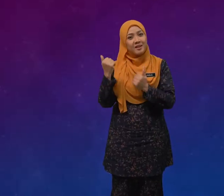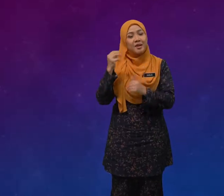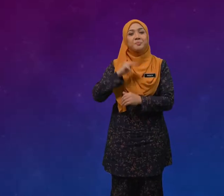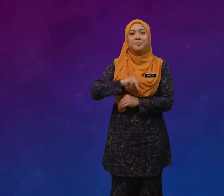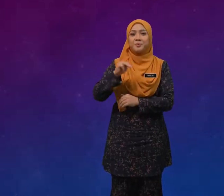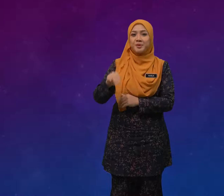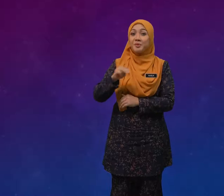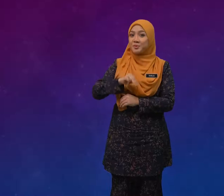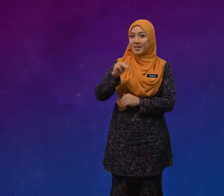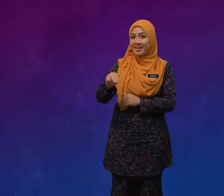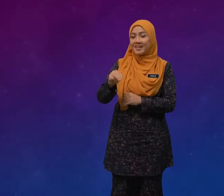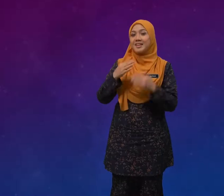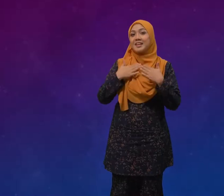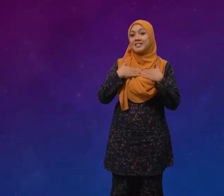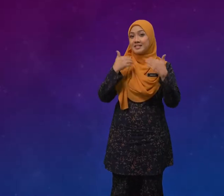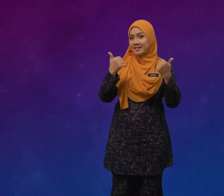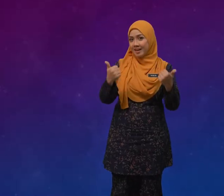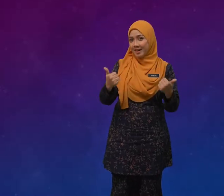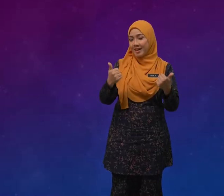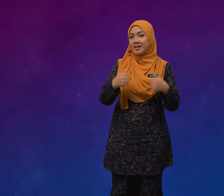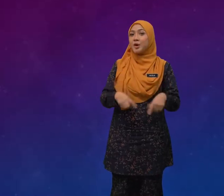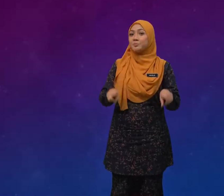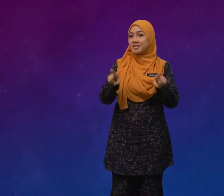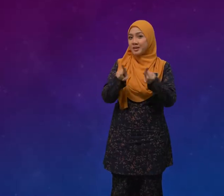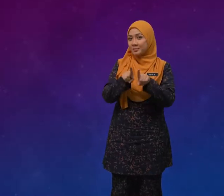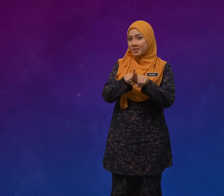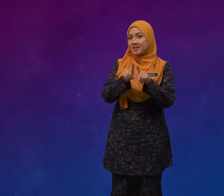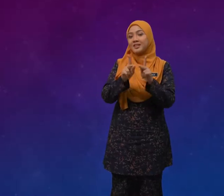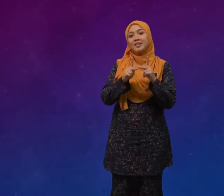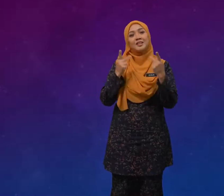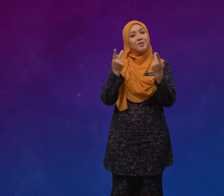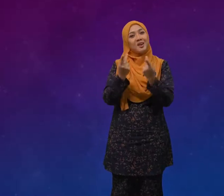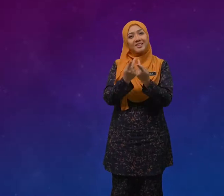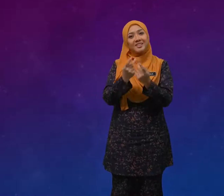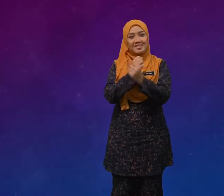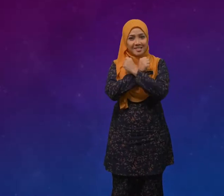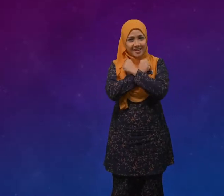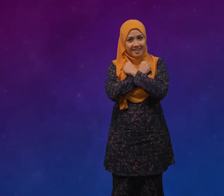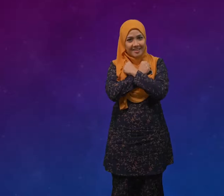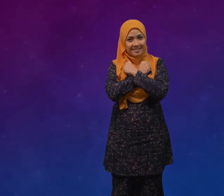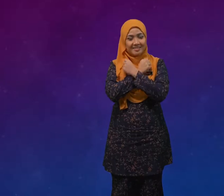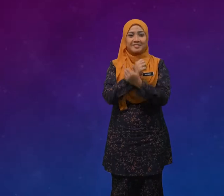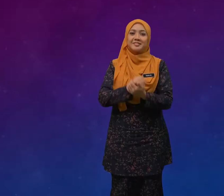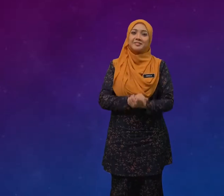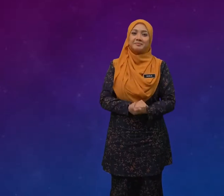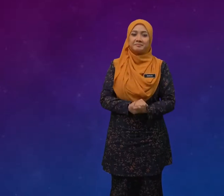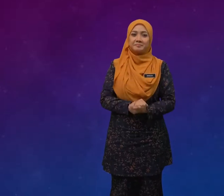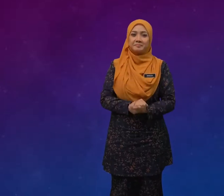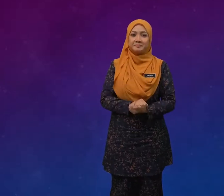harap murid-murid sihat bersama keluarga tersayang.